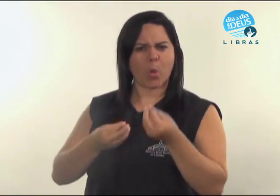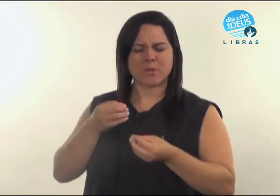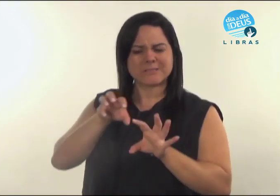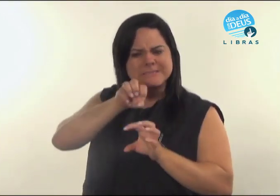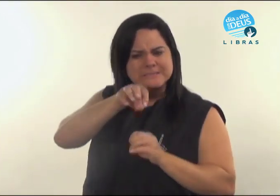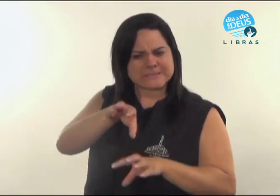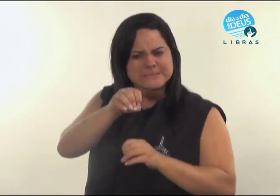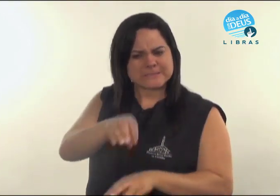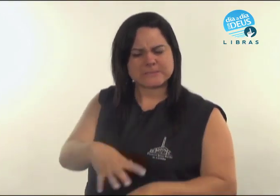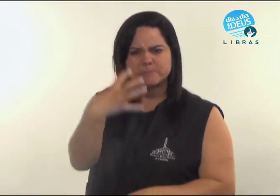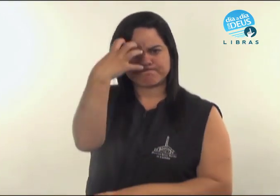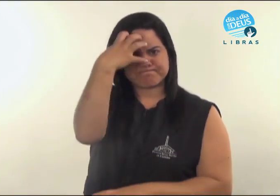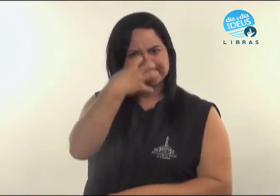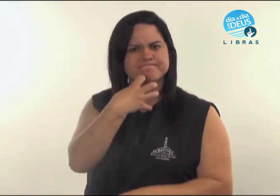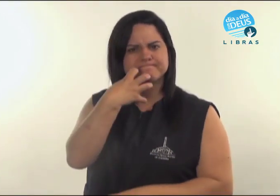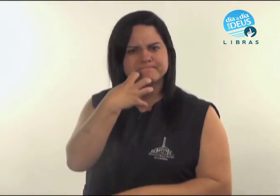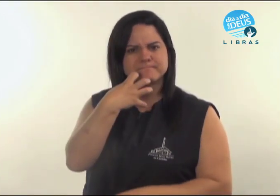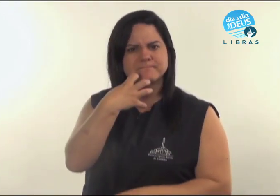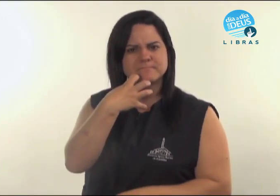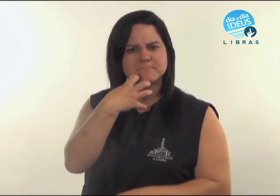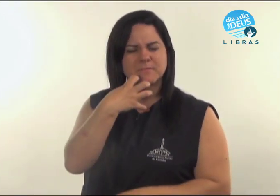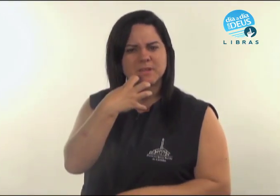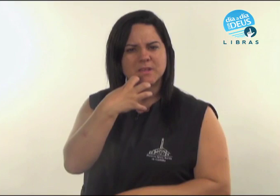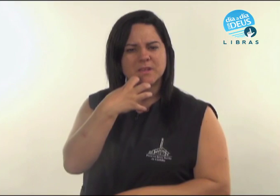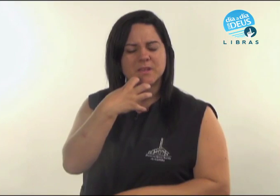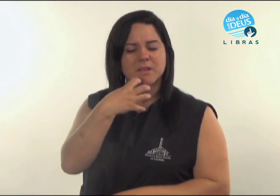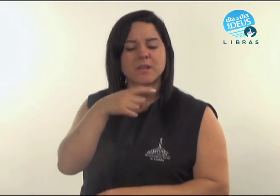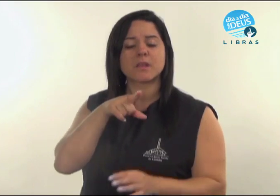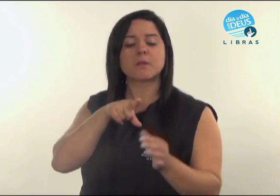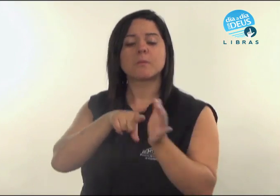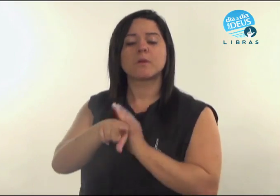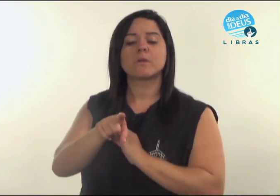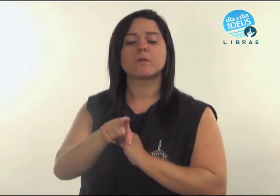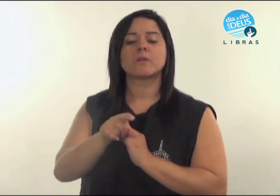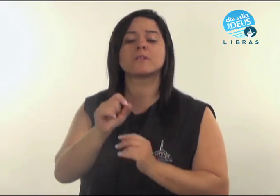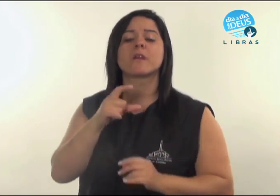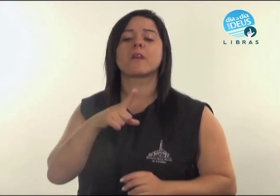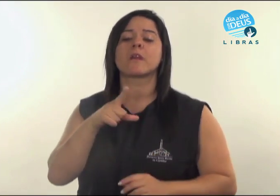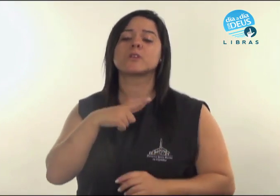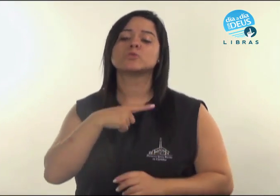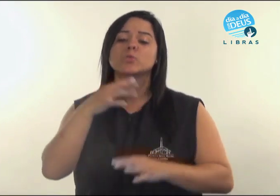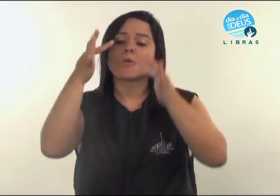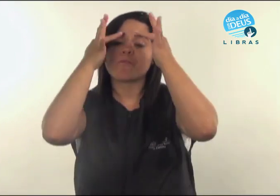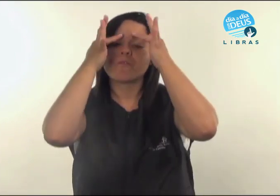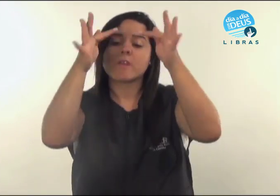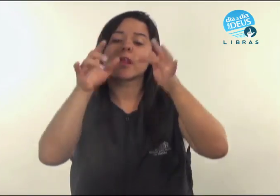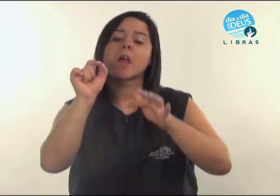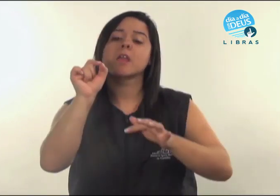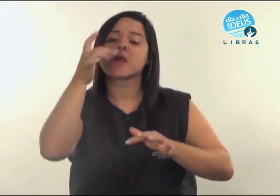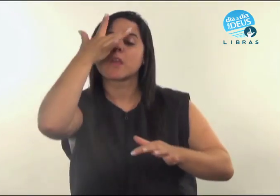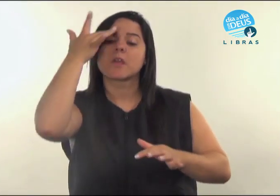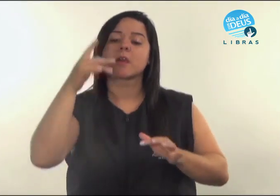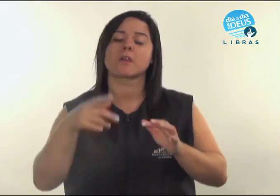Deus. E a advertência é essa: para quem você vai entregar sua lealdade?